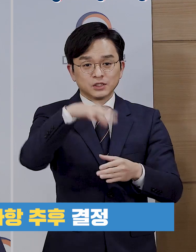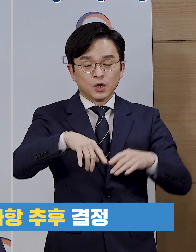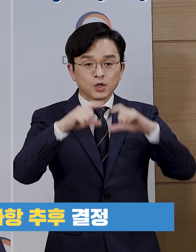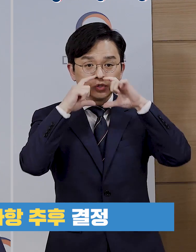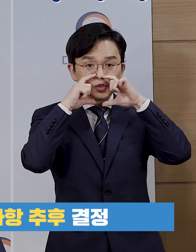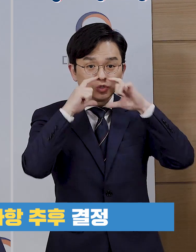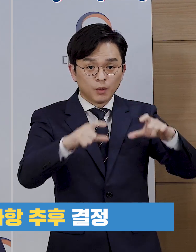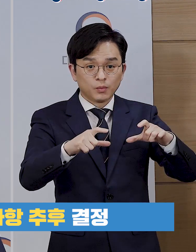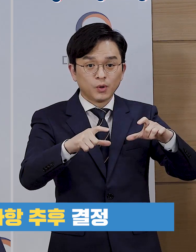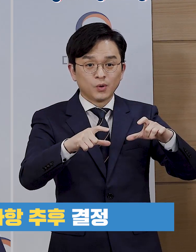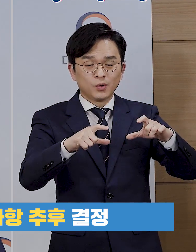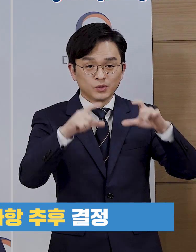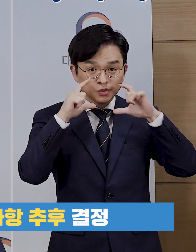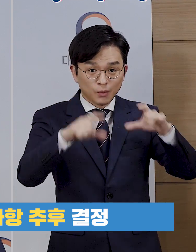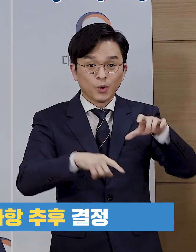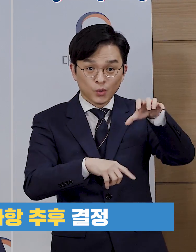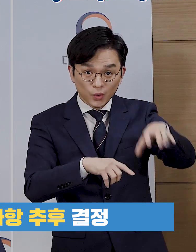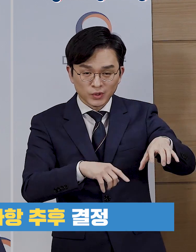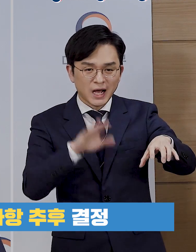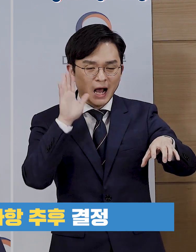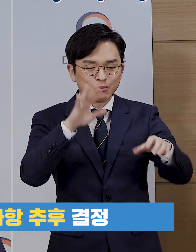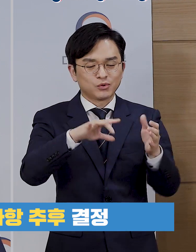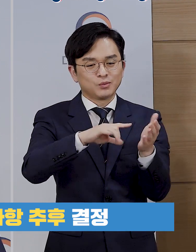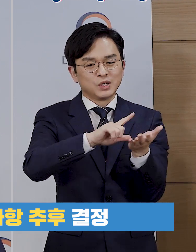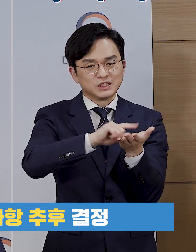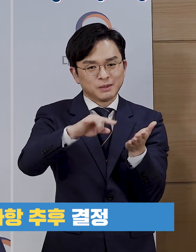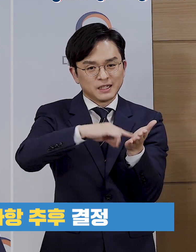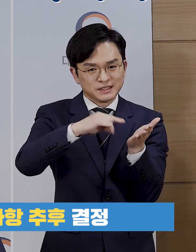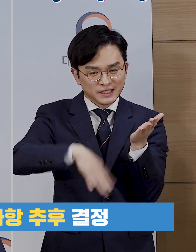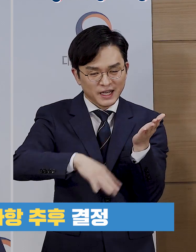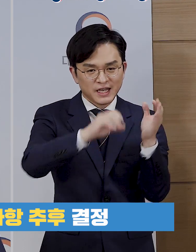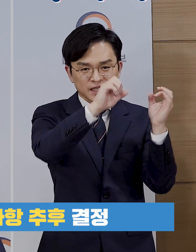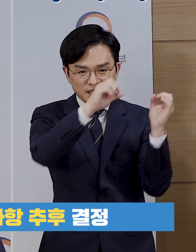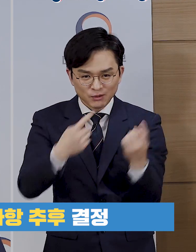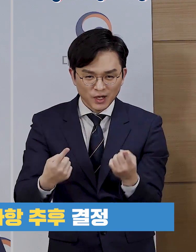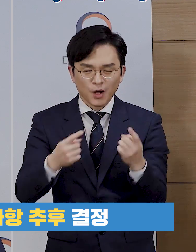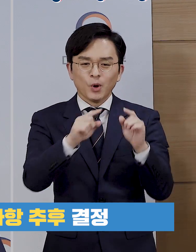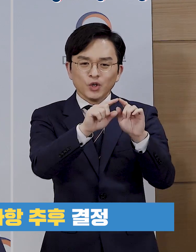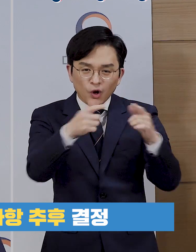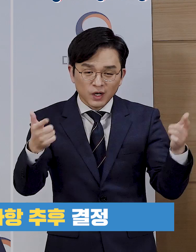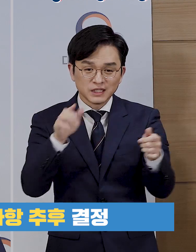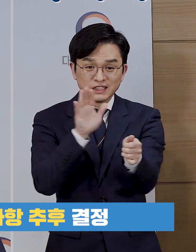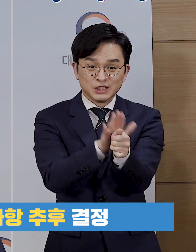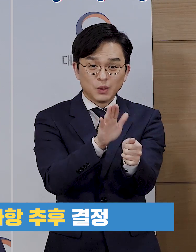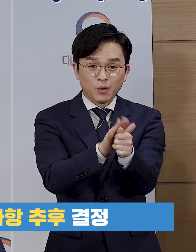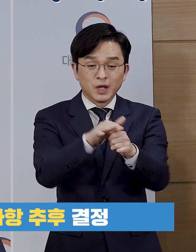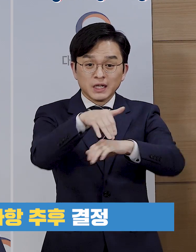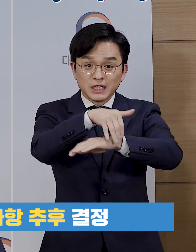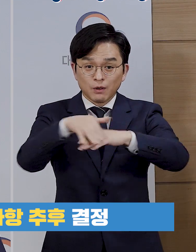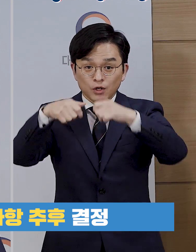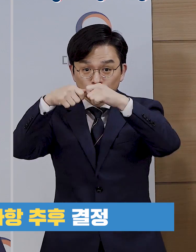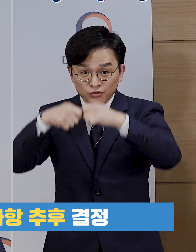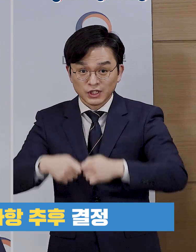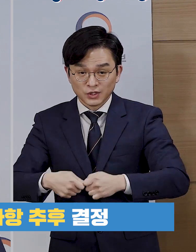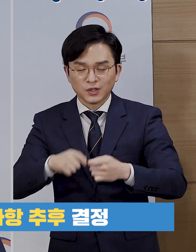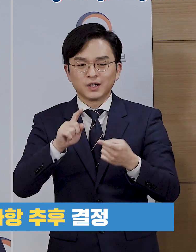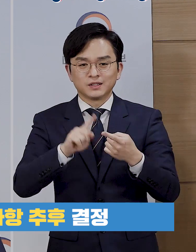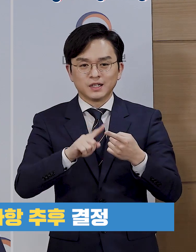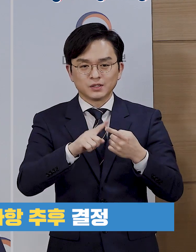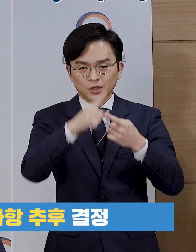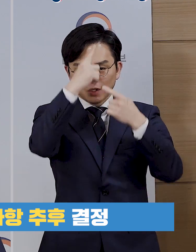특별재난지역으로 선포된 자치단체의 지방비 부담 완화 등 세부적인 지원 사항에 대해서는 관계부처 협의와